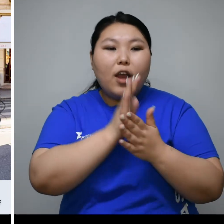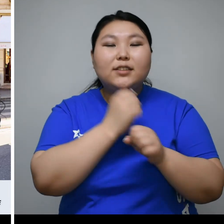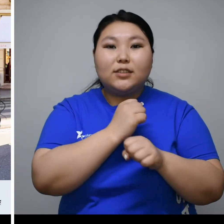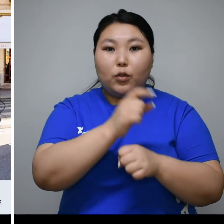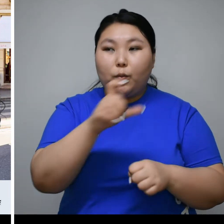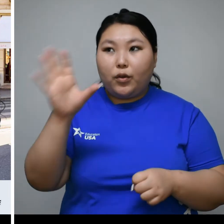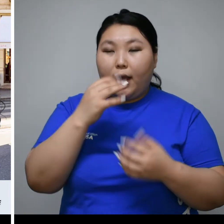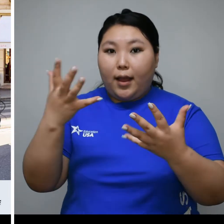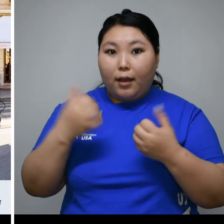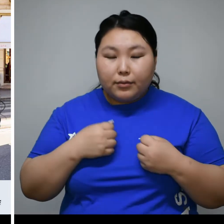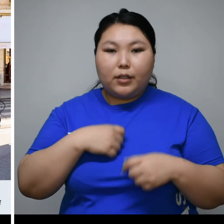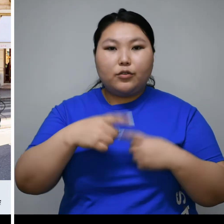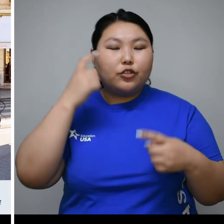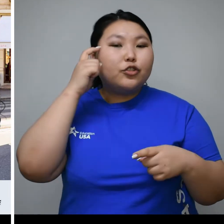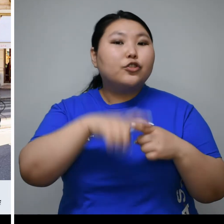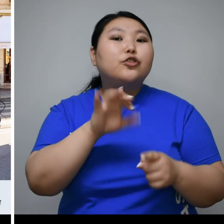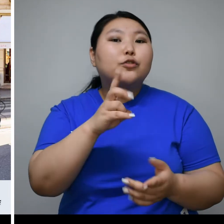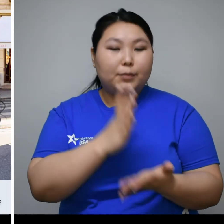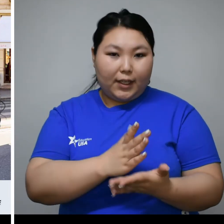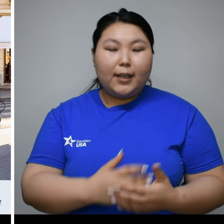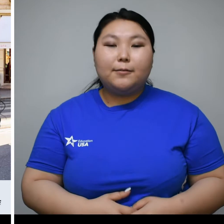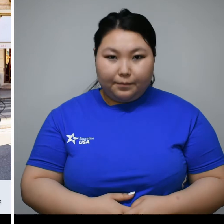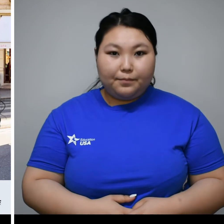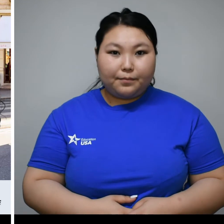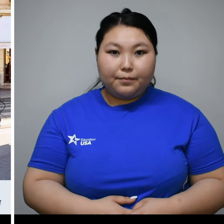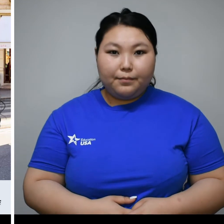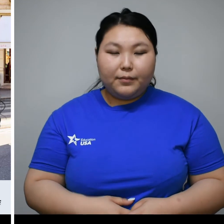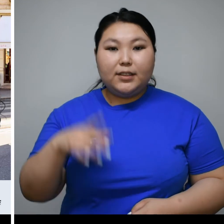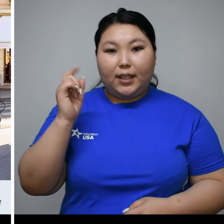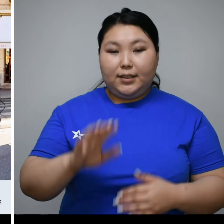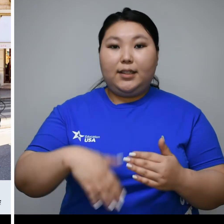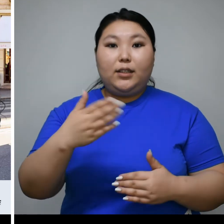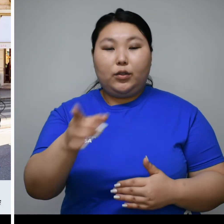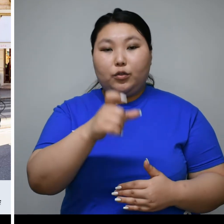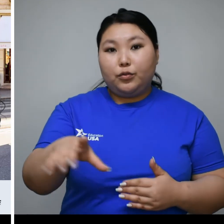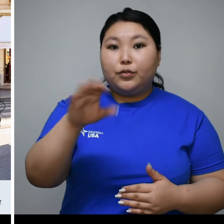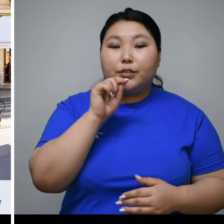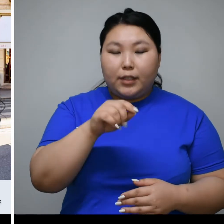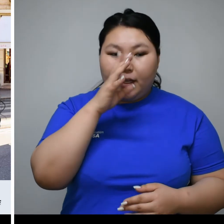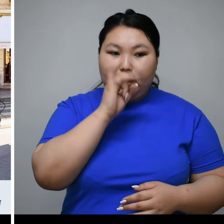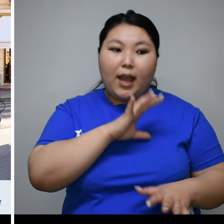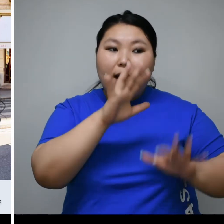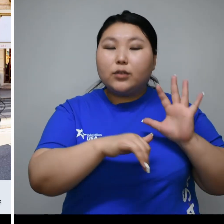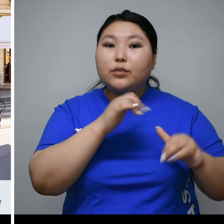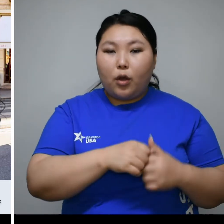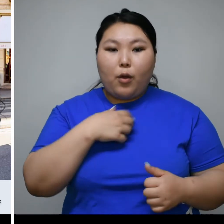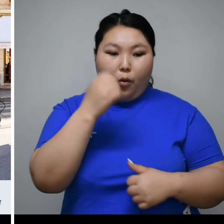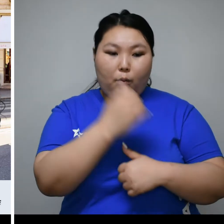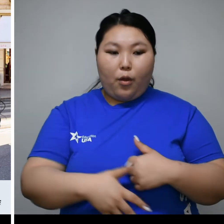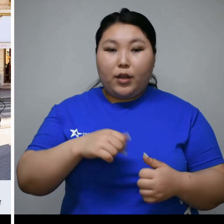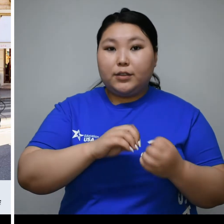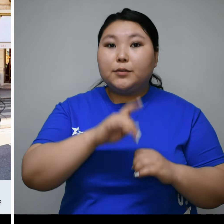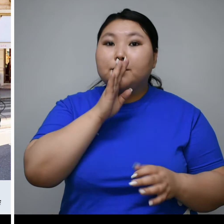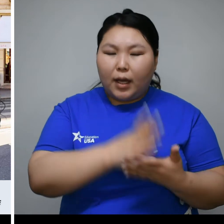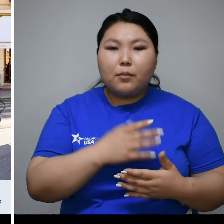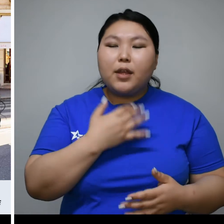ойр ажилласан хүмүүсээс авахыг зорьсон байгаа. Аа. За дараагийнх нь хүмүүсийн их маш ихээр асуудаг. Бид нэг подкаст